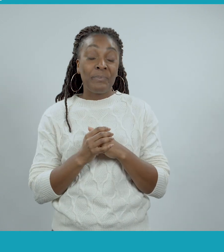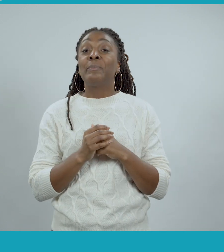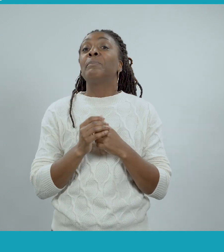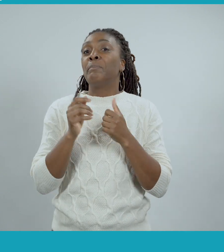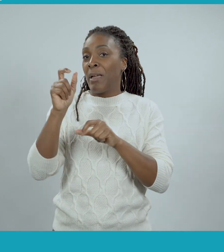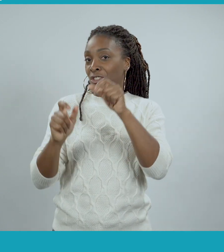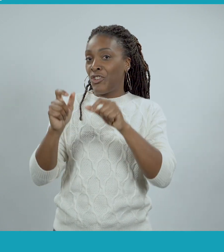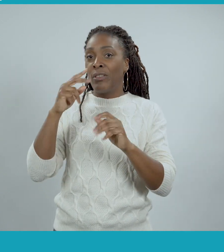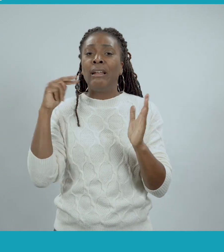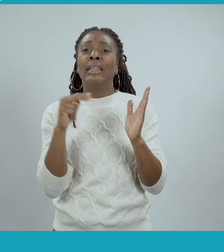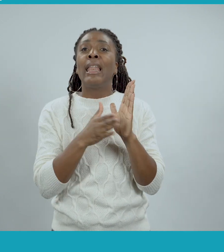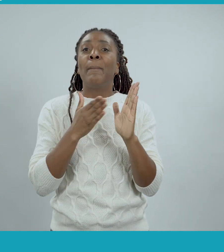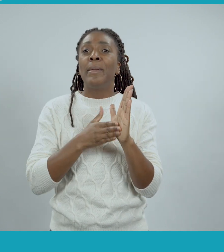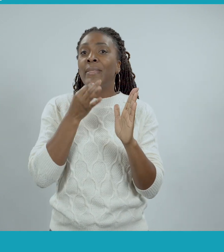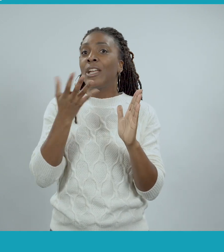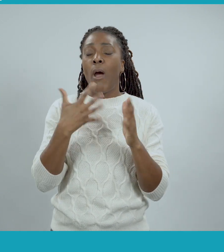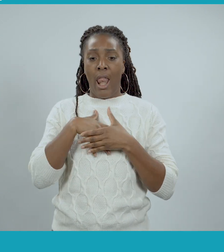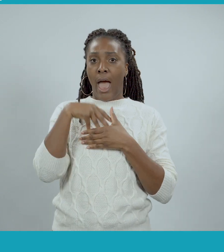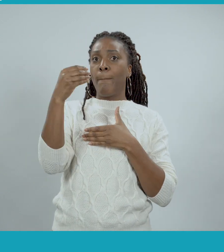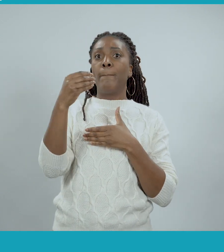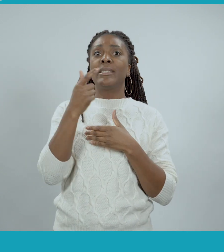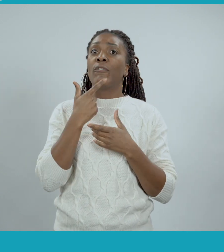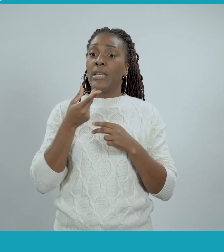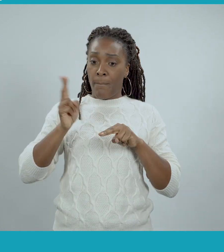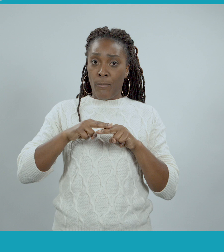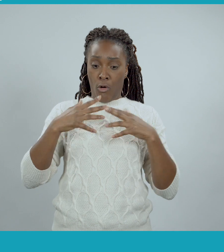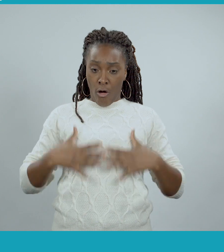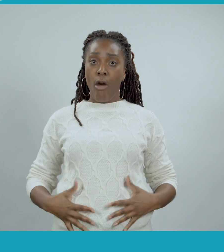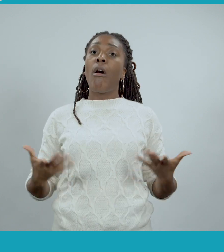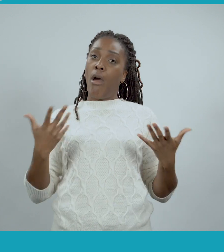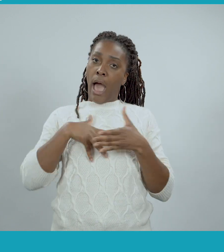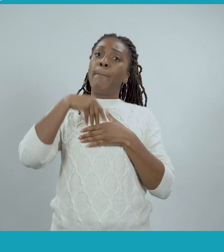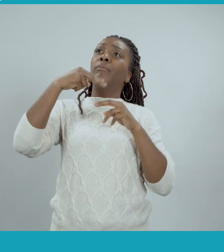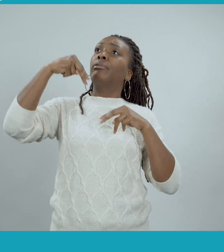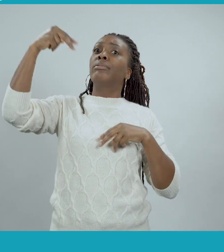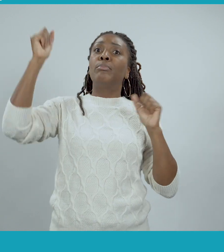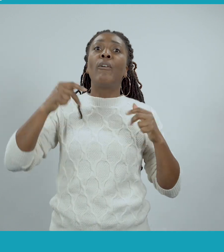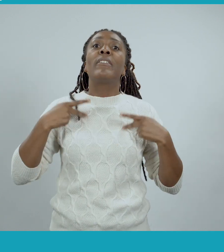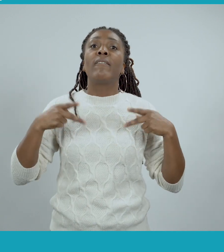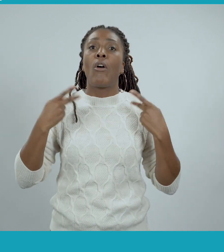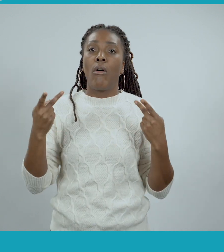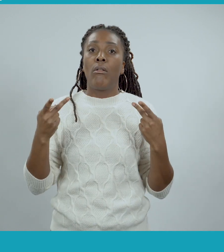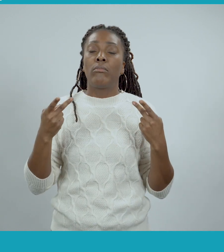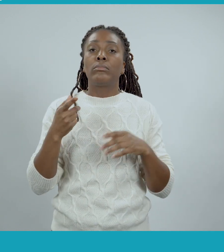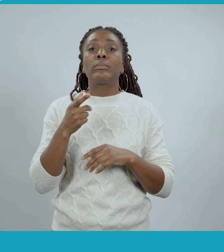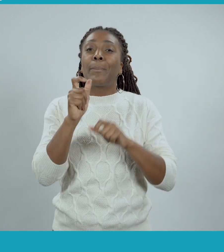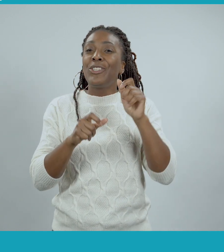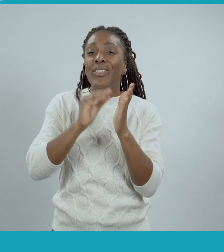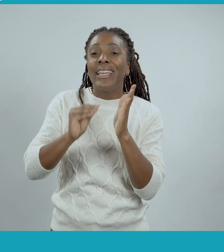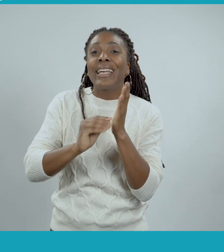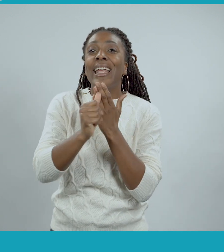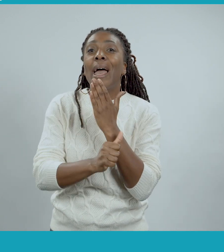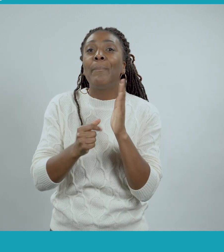des gens, la Bible affirme que l'âme est ce qui survit au corps après la mort. Et bien que les auteurs bibliques adhèrent